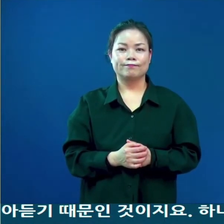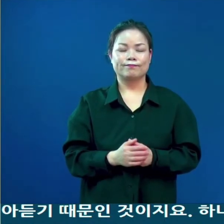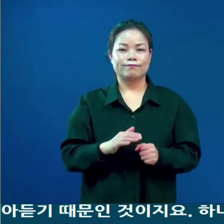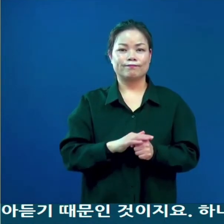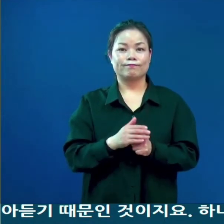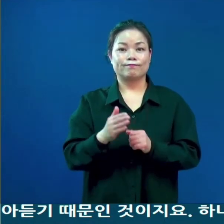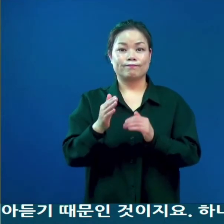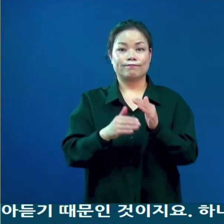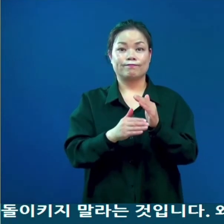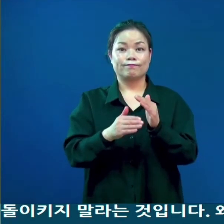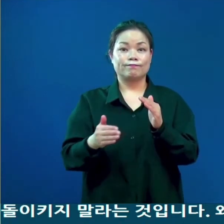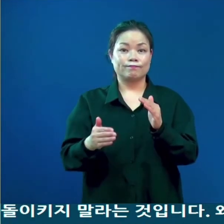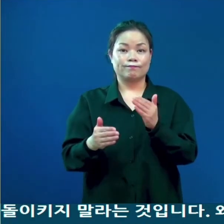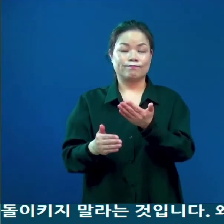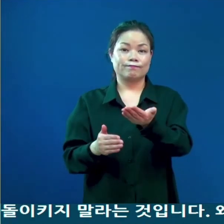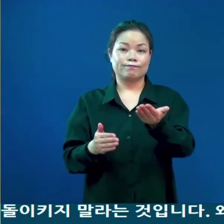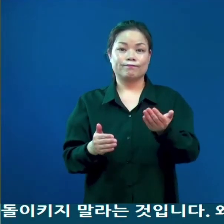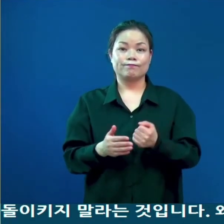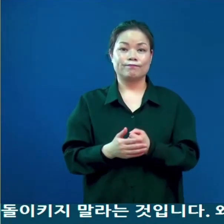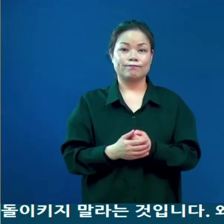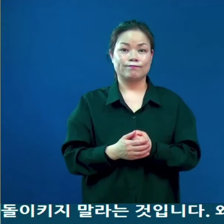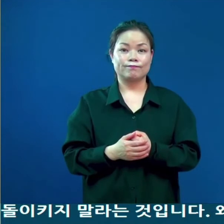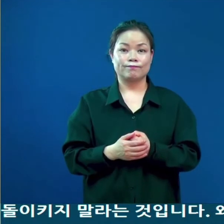사랑하는 성도 여러분,